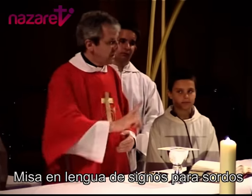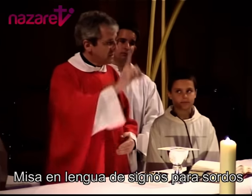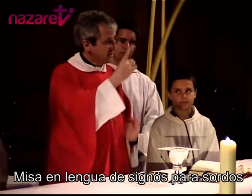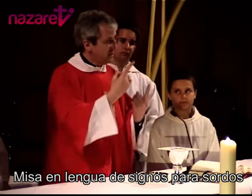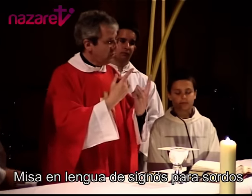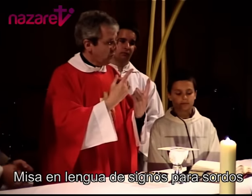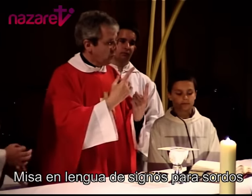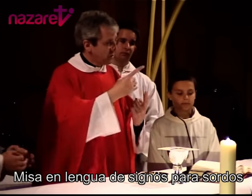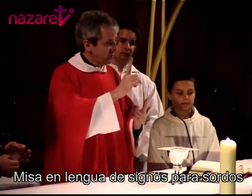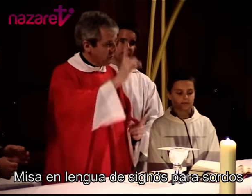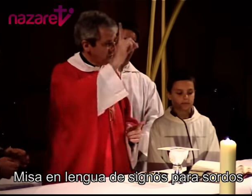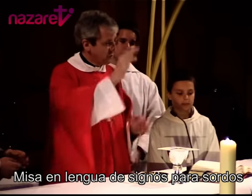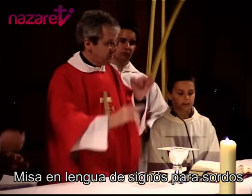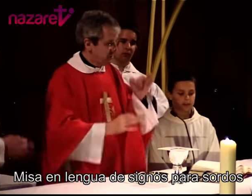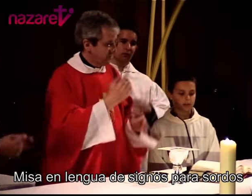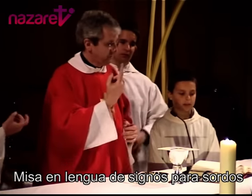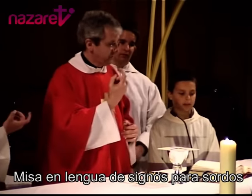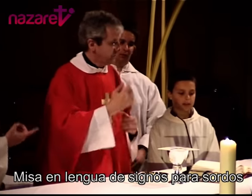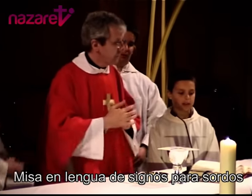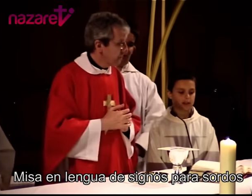Demos gracias al Señor nuestro Dios.